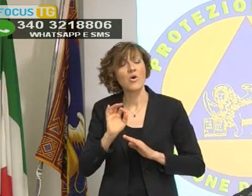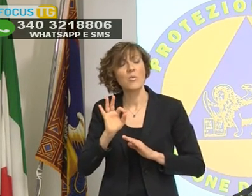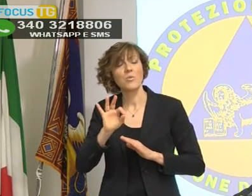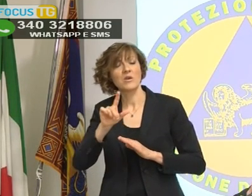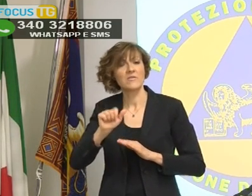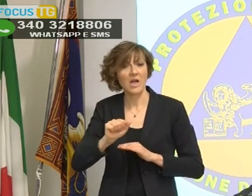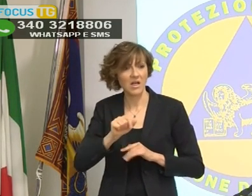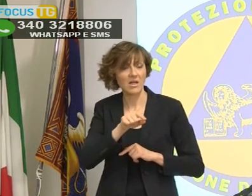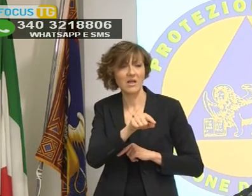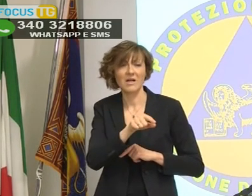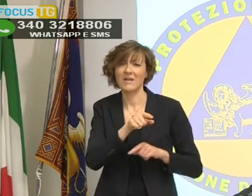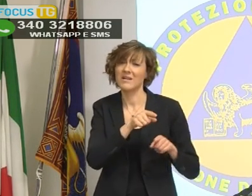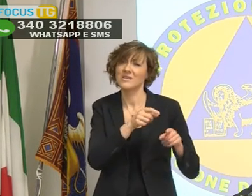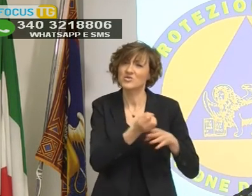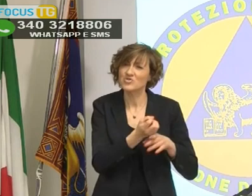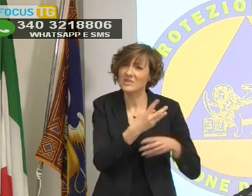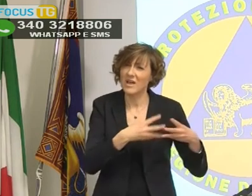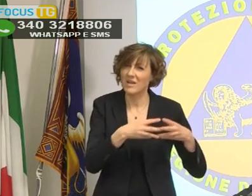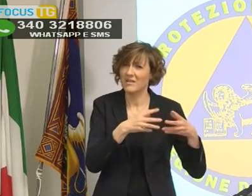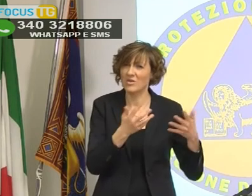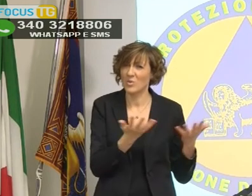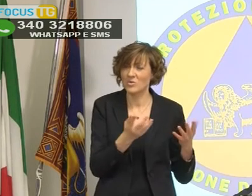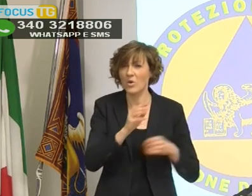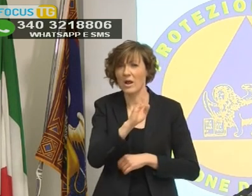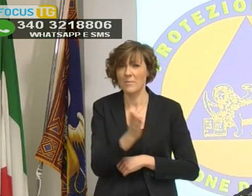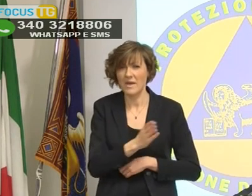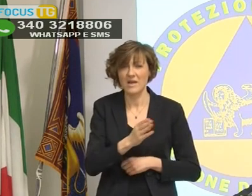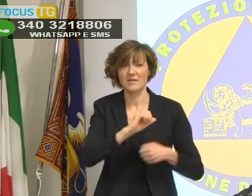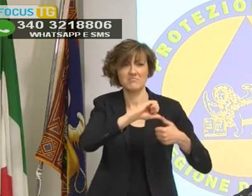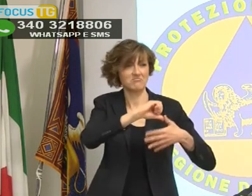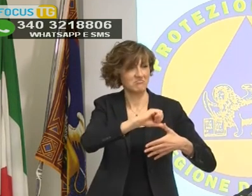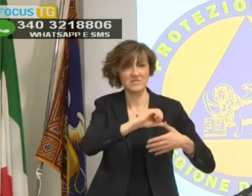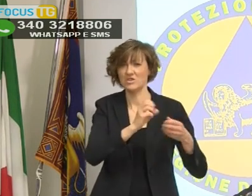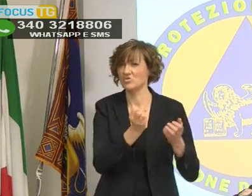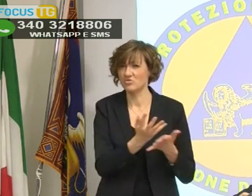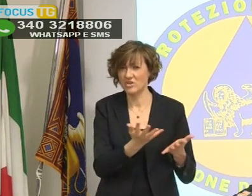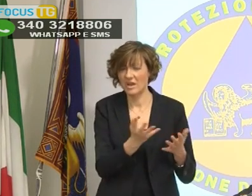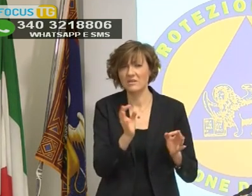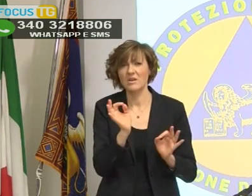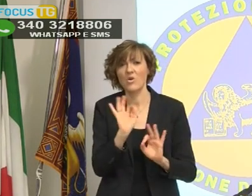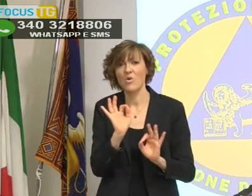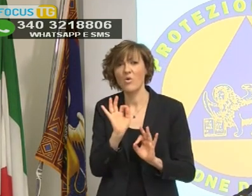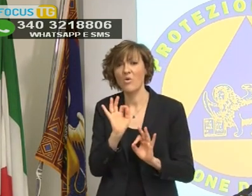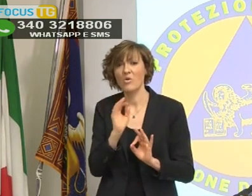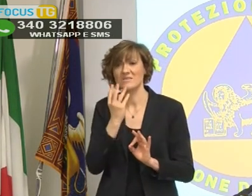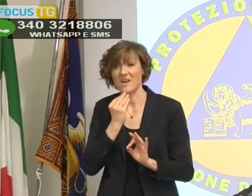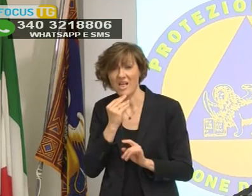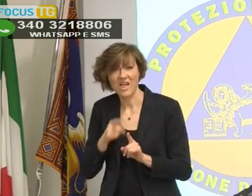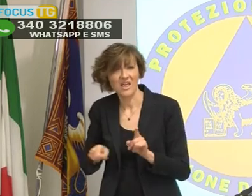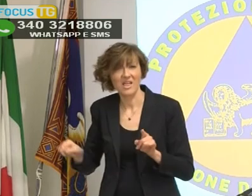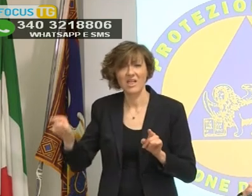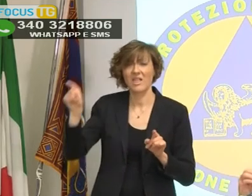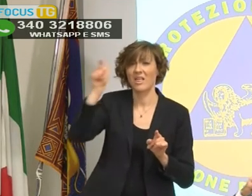della Florida. Cosa sta ancora accadendo in Brasile, in America Latina? O quello che sta accadendo in Israele? Per